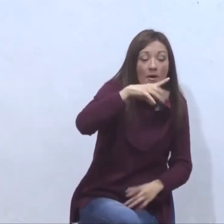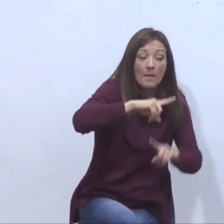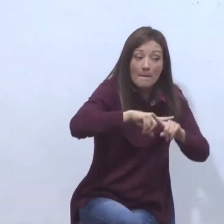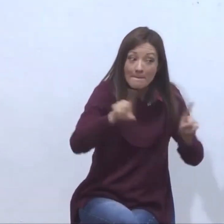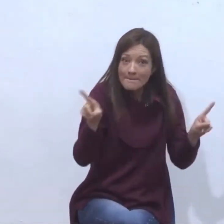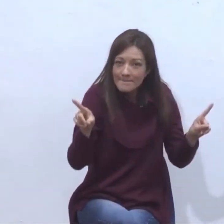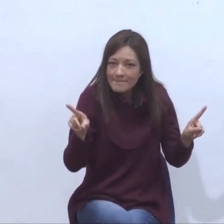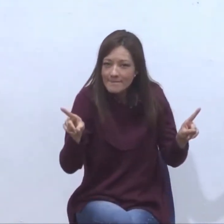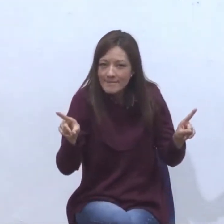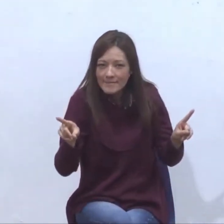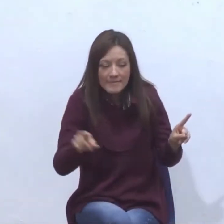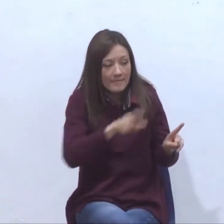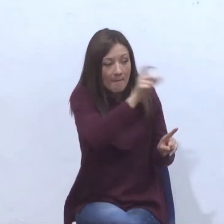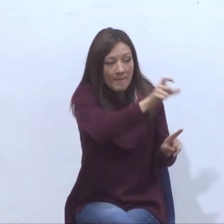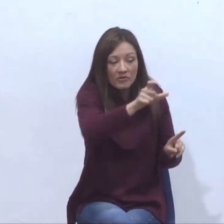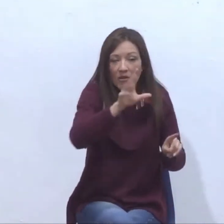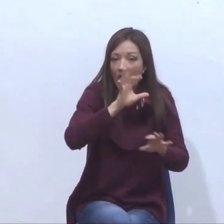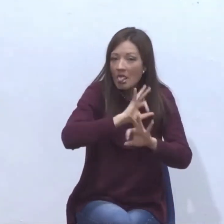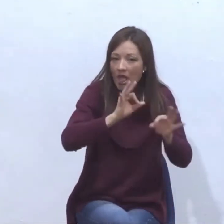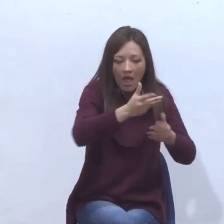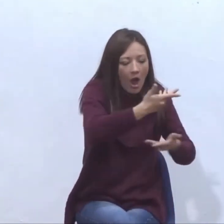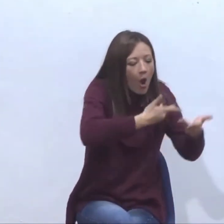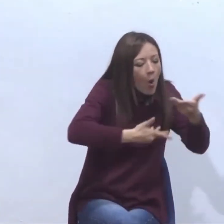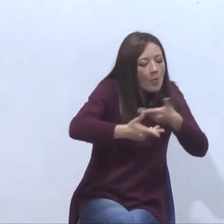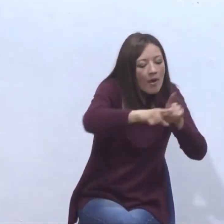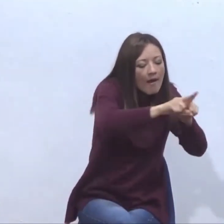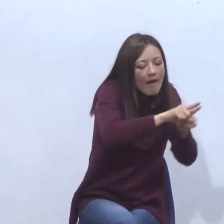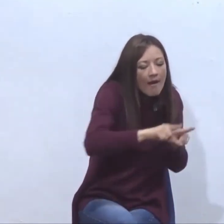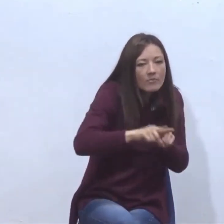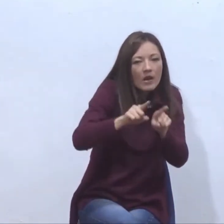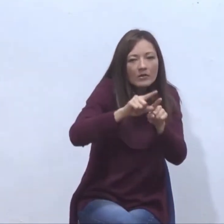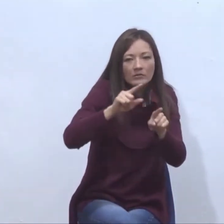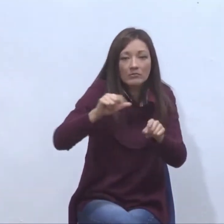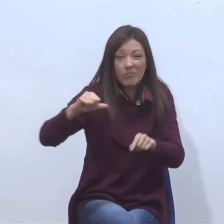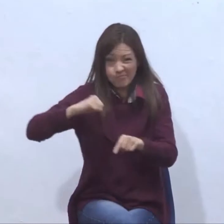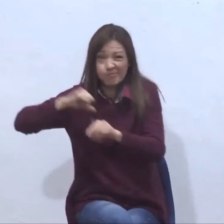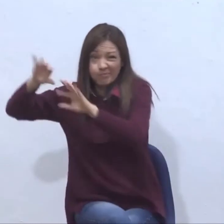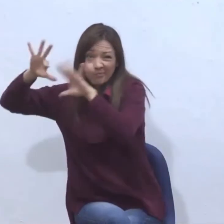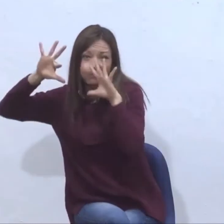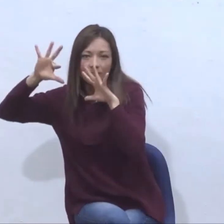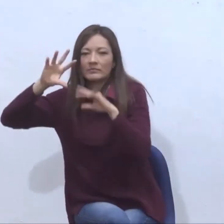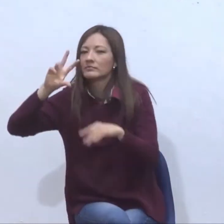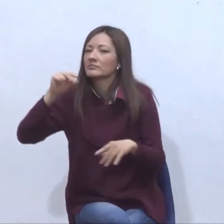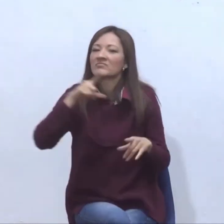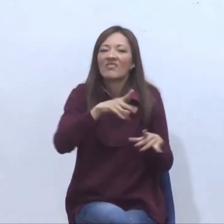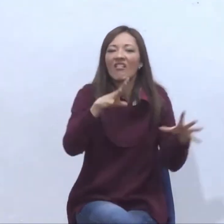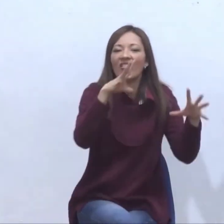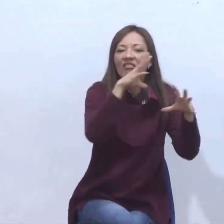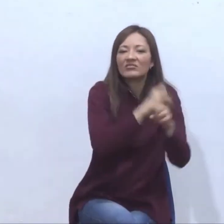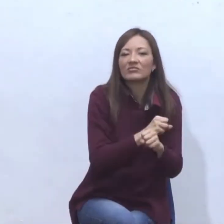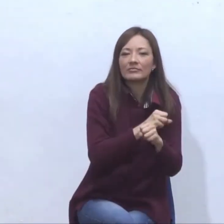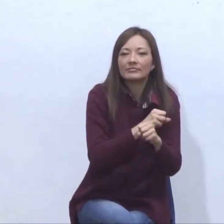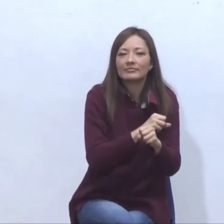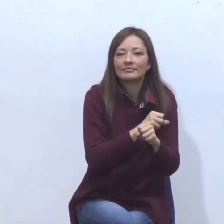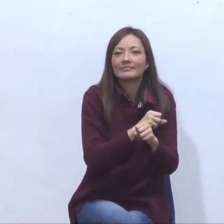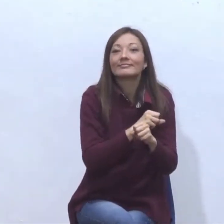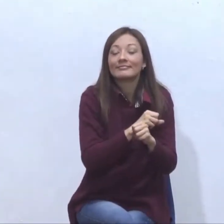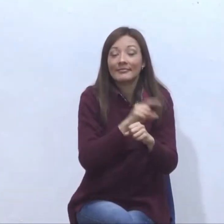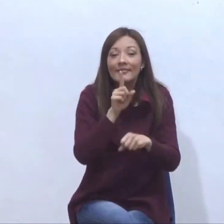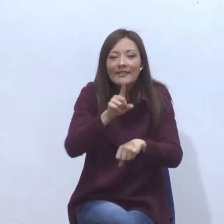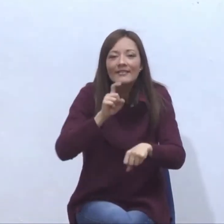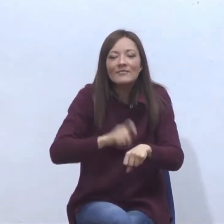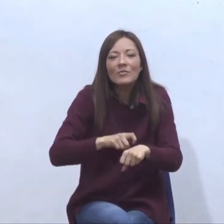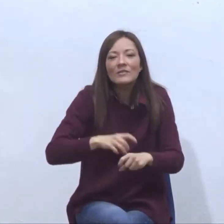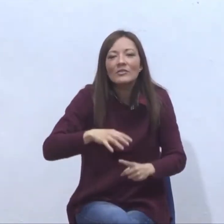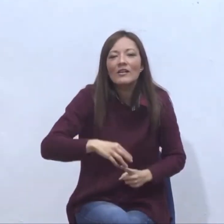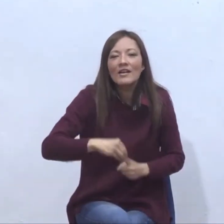ninguno que no tiene comunión con su hermano puede decir que está en luz, porque está en tinieblas. Así que este momento ha de ser un